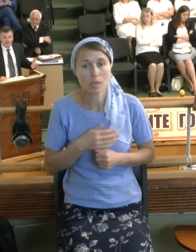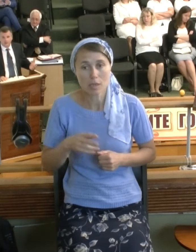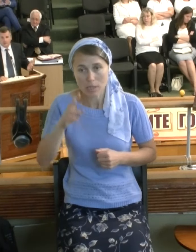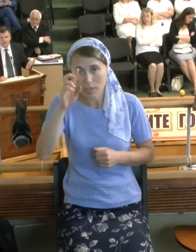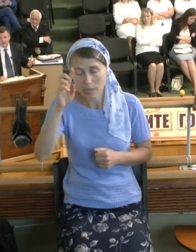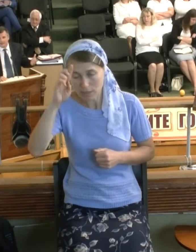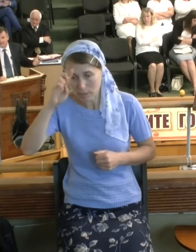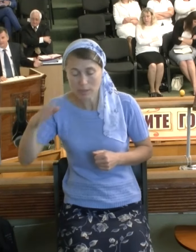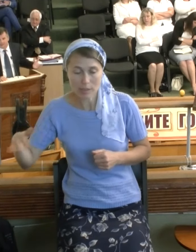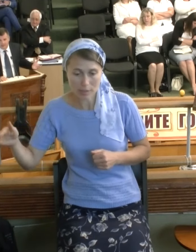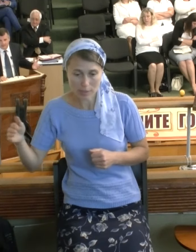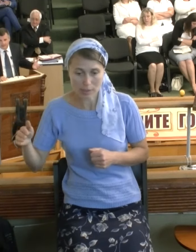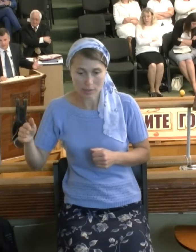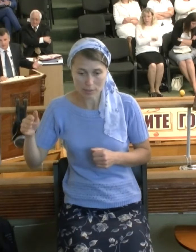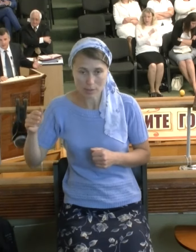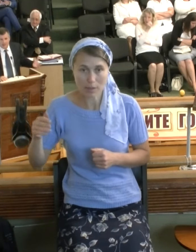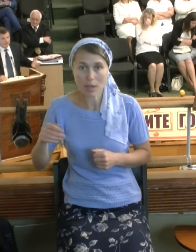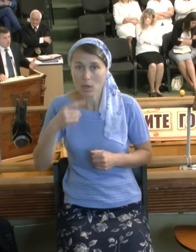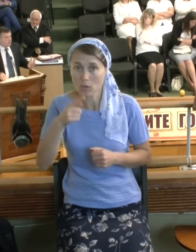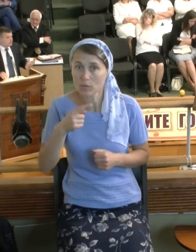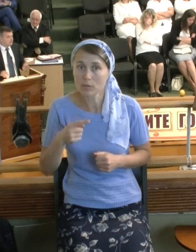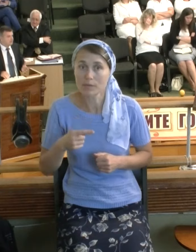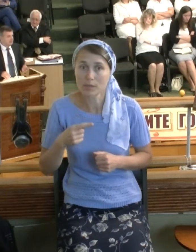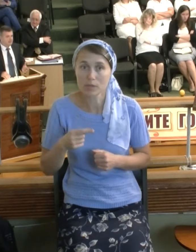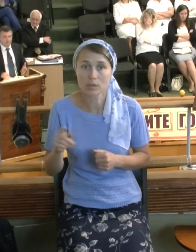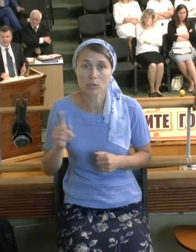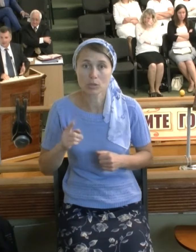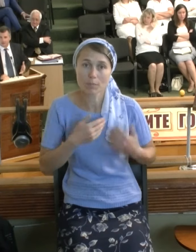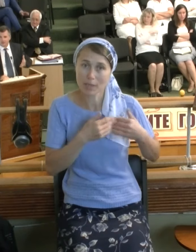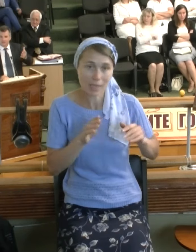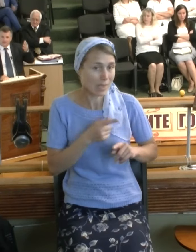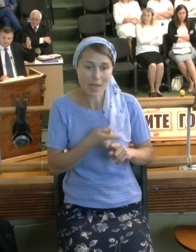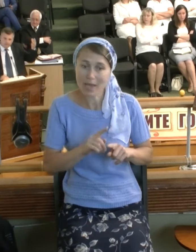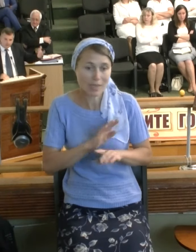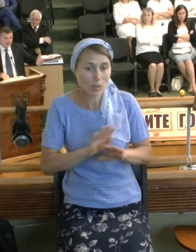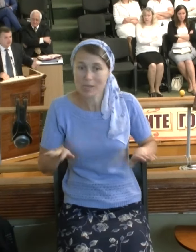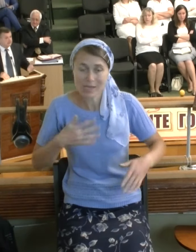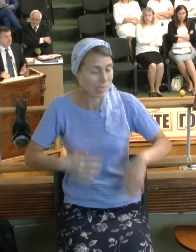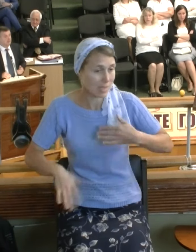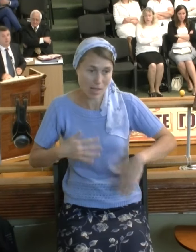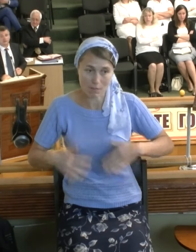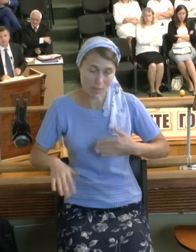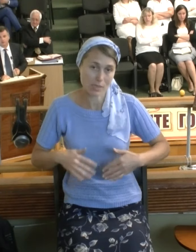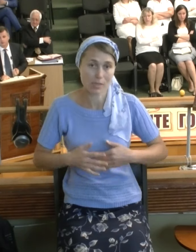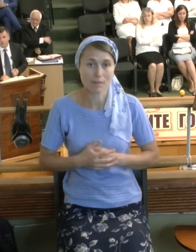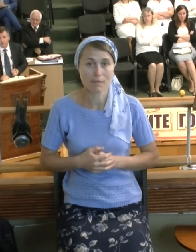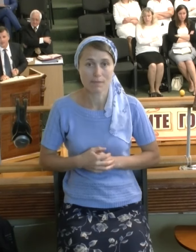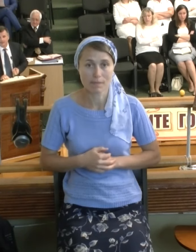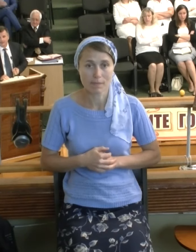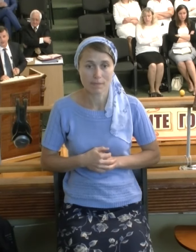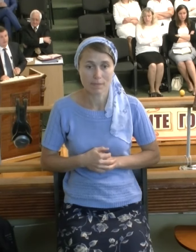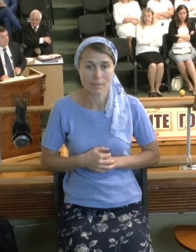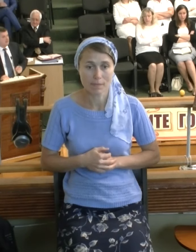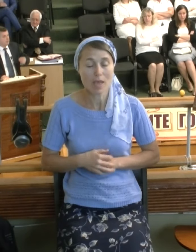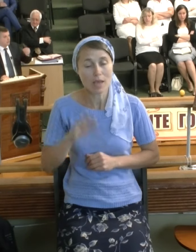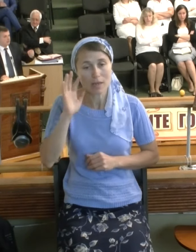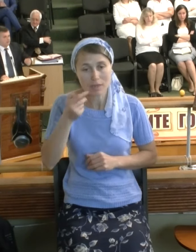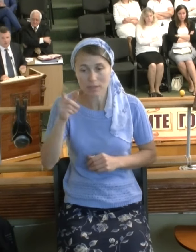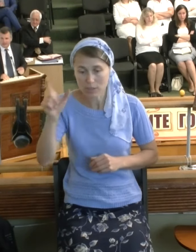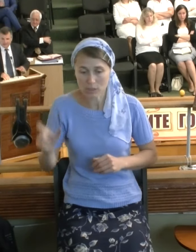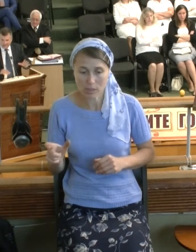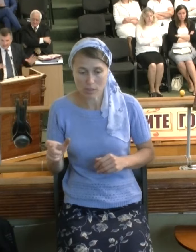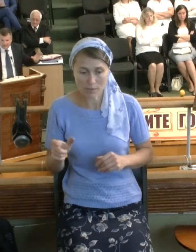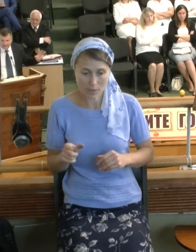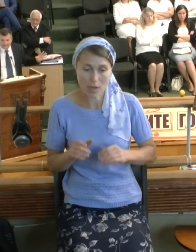покаяние, оно не является слабостью. Порой люди воспринимают, когда человек осознает свою вину, когда человек